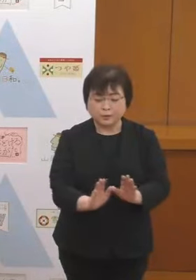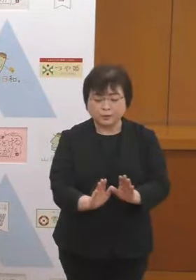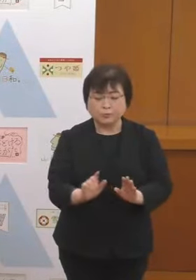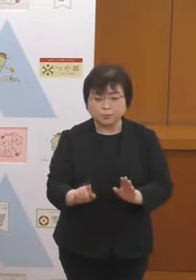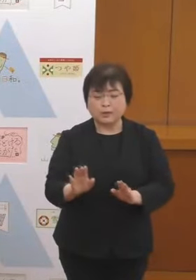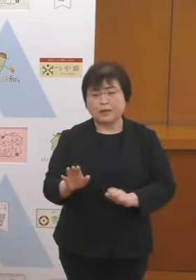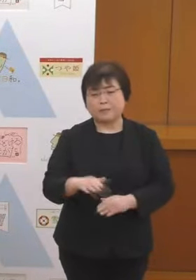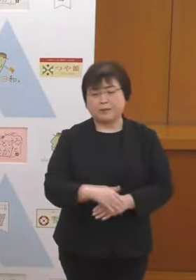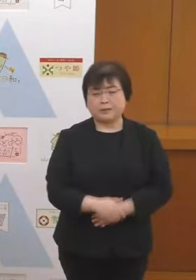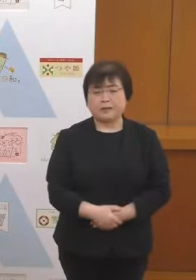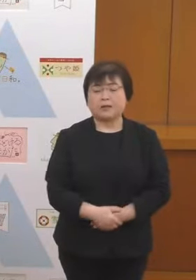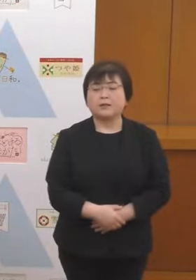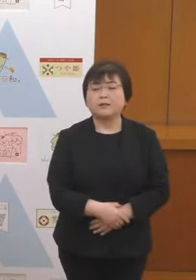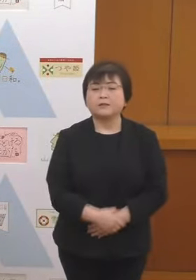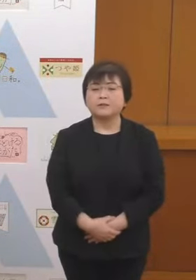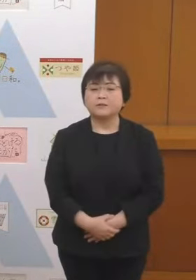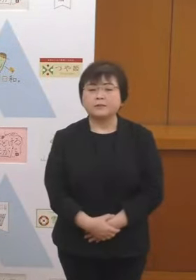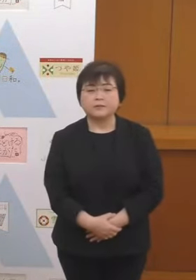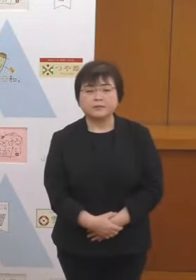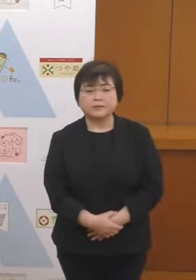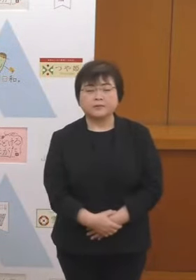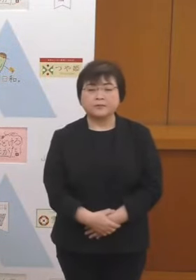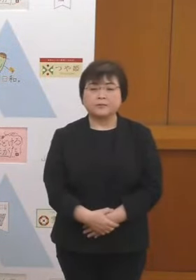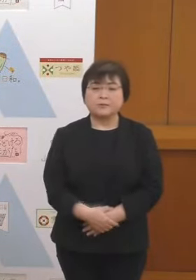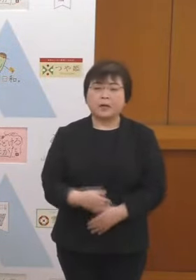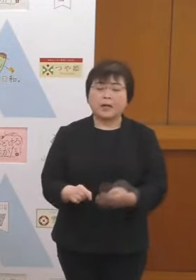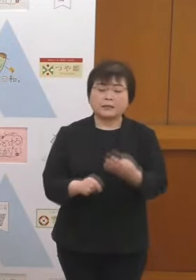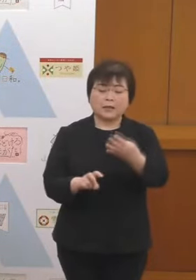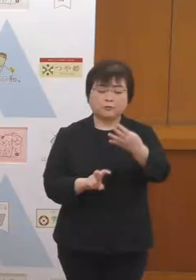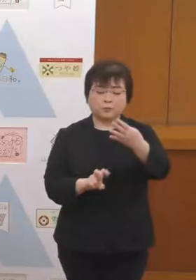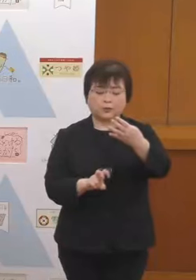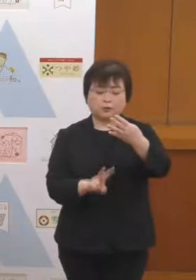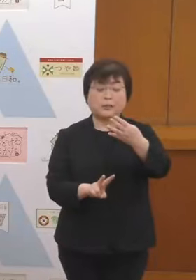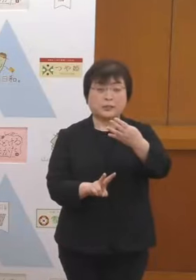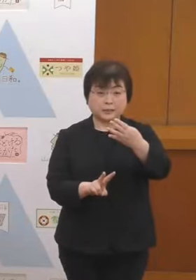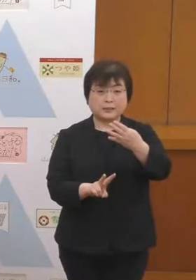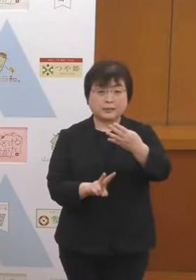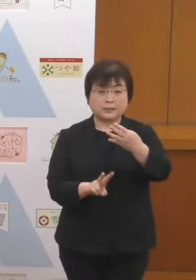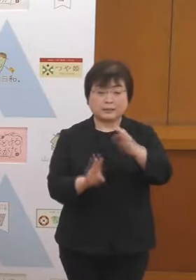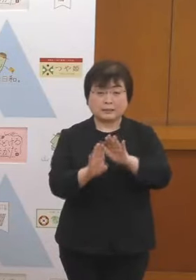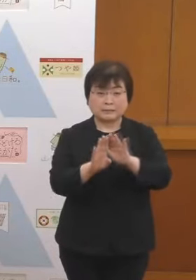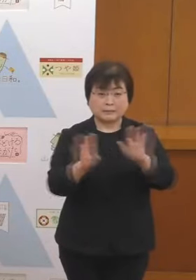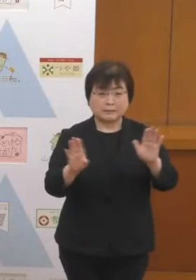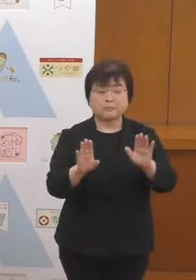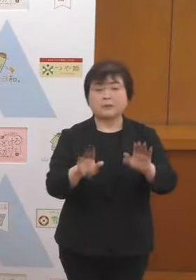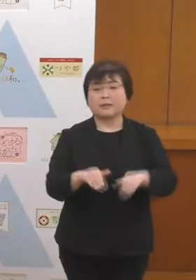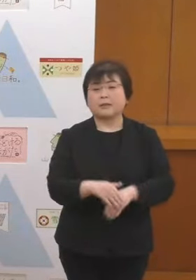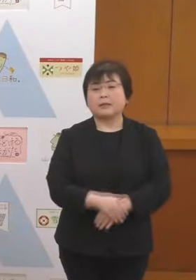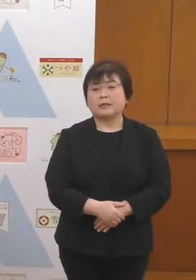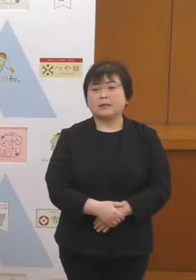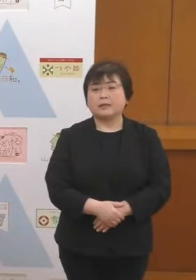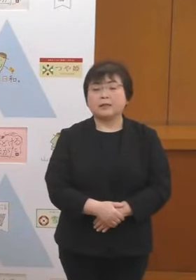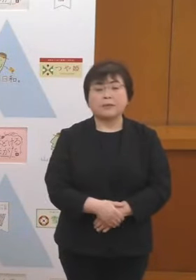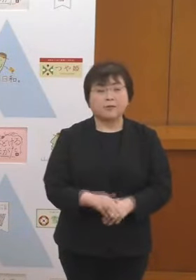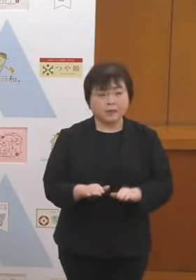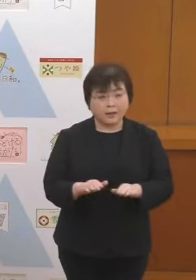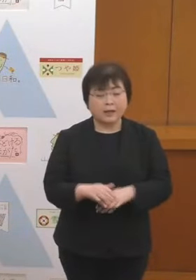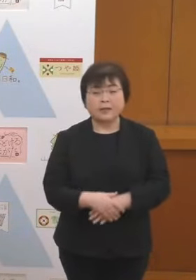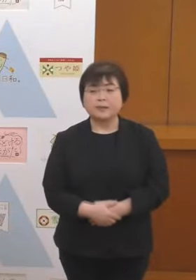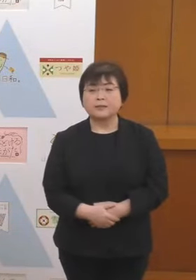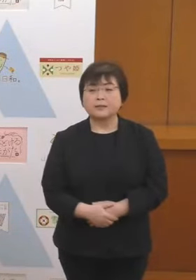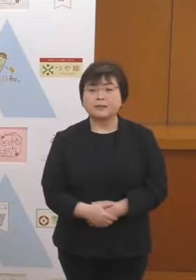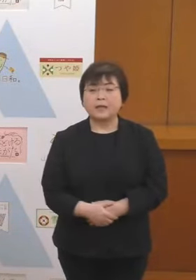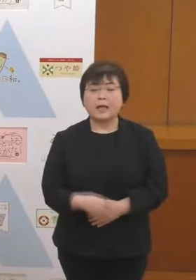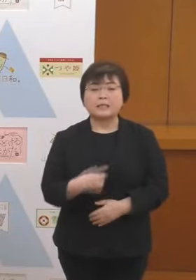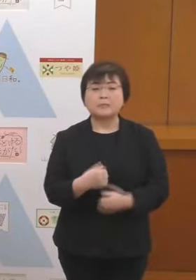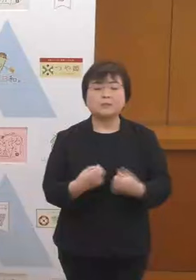衆議院議員でありますうそれがあの4月22日に開催されましたまこの度え